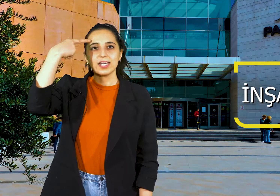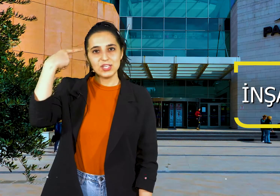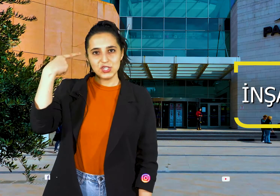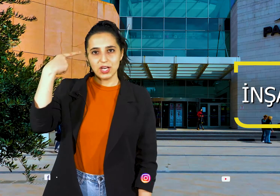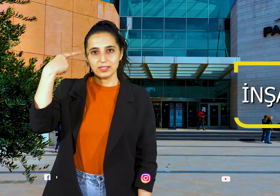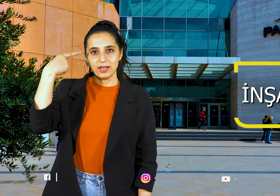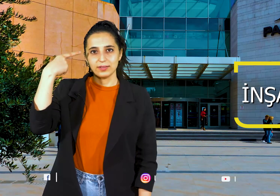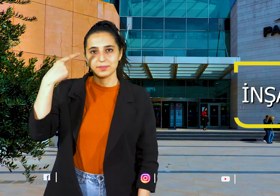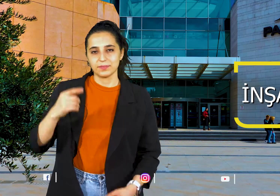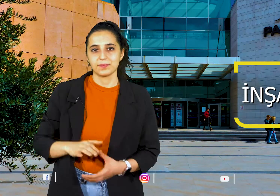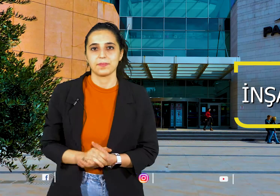İnşallah.